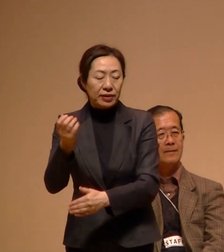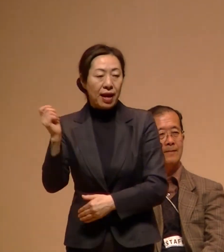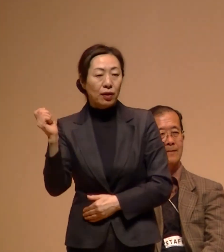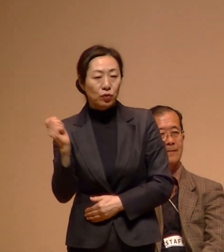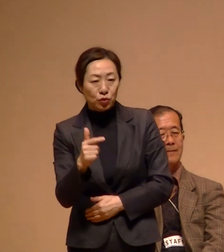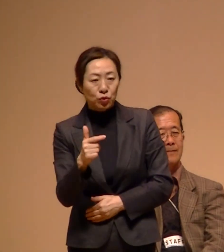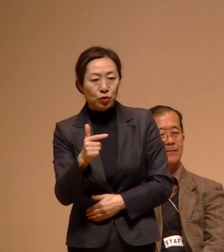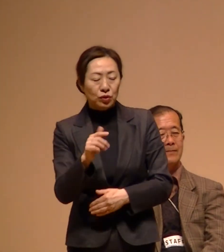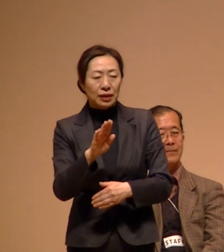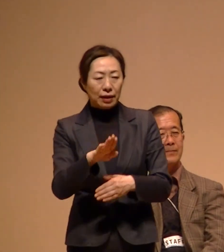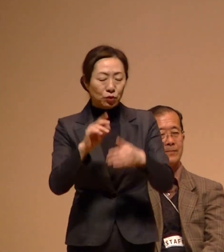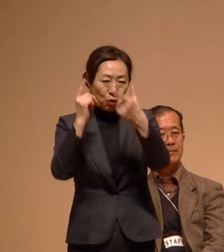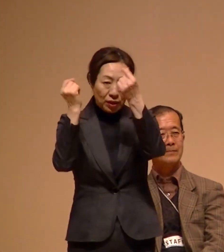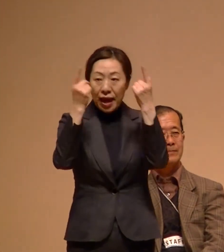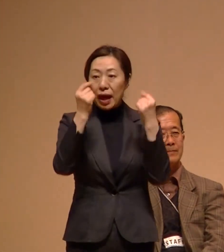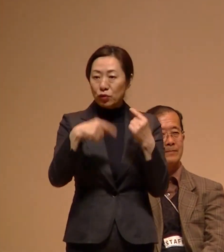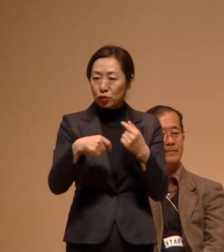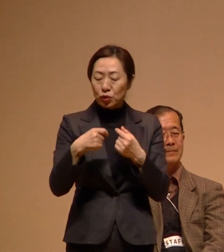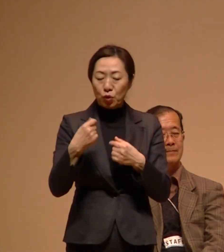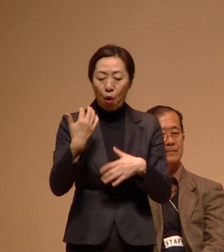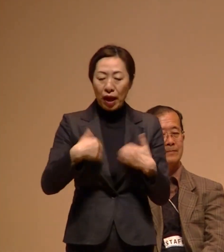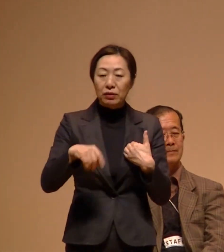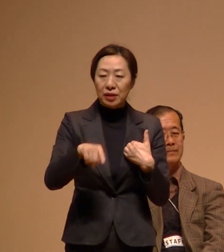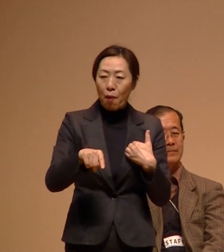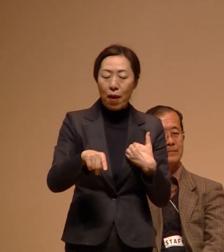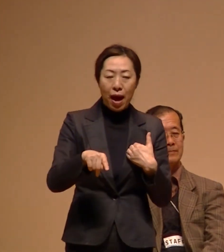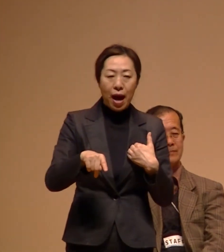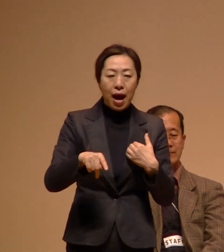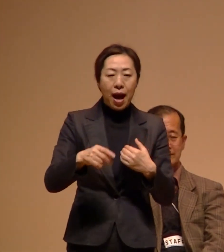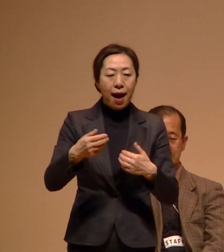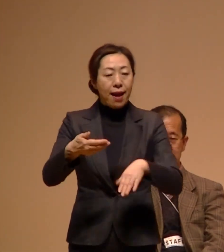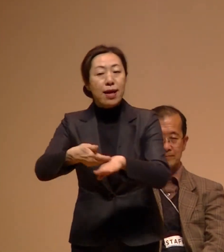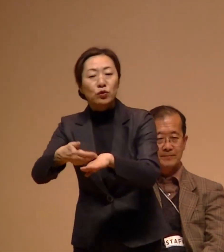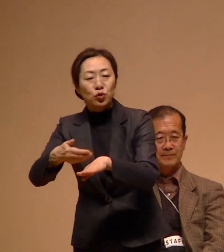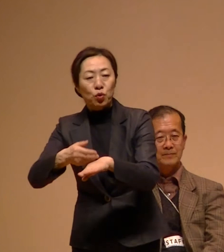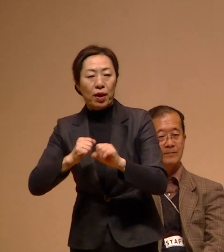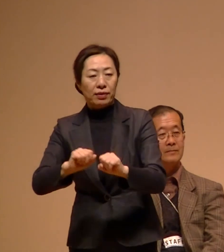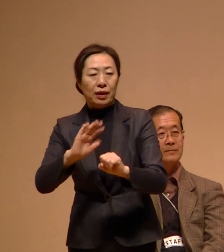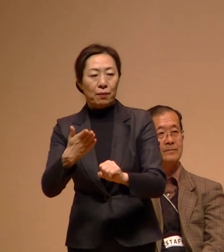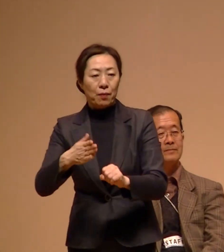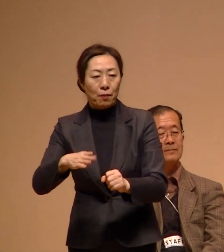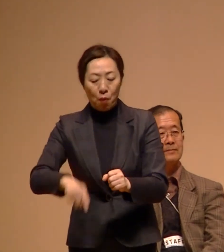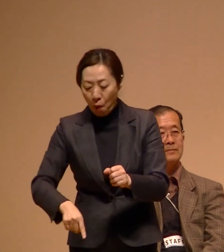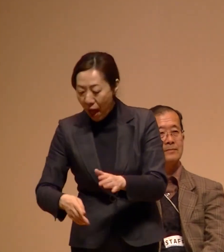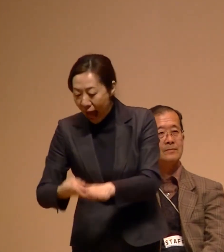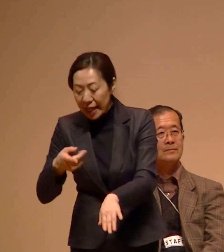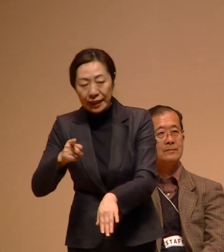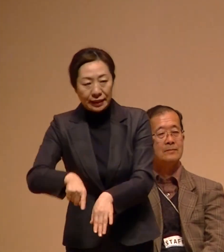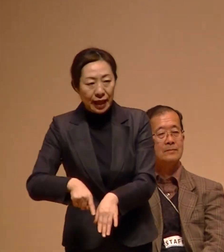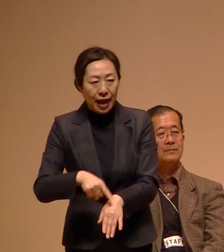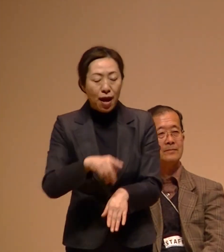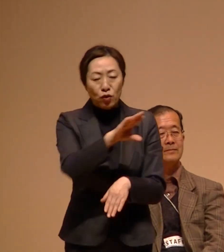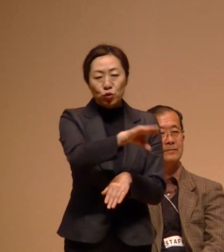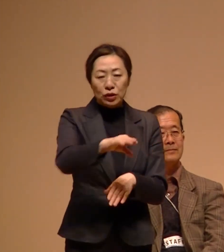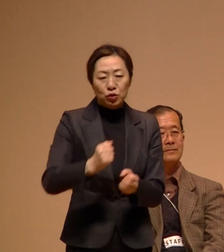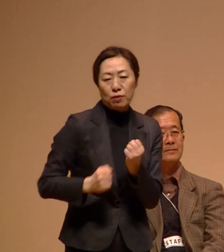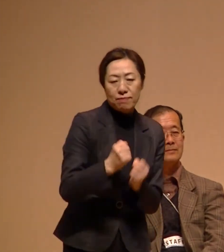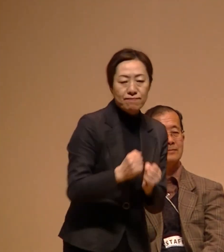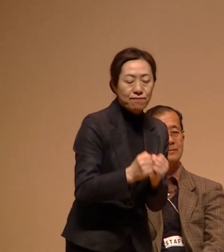ある大学学生は道場で練習をしておりまして、もう皆さん裸足で駐車場にもう出ておりました